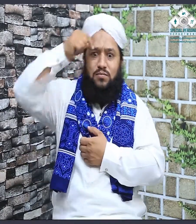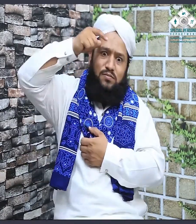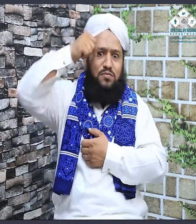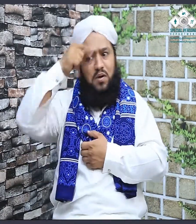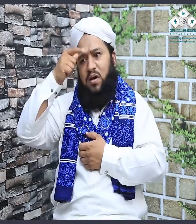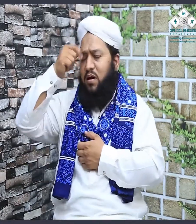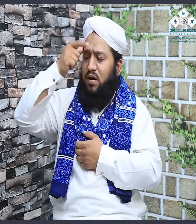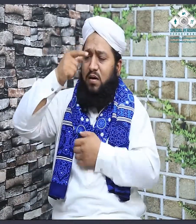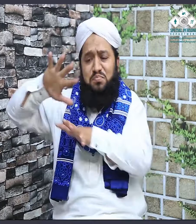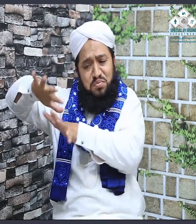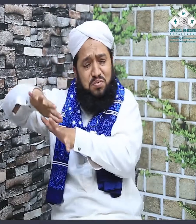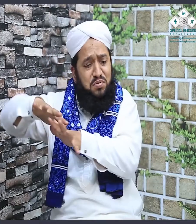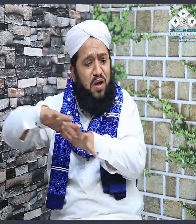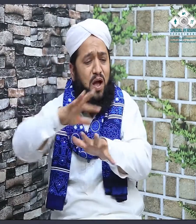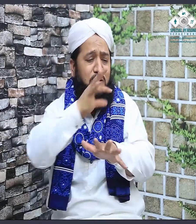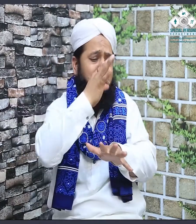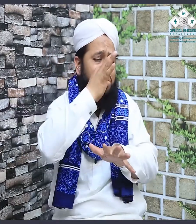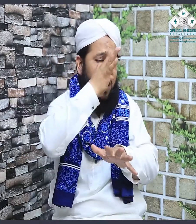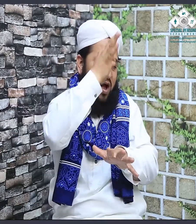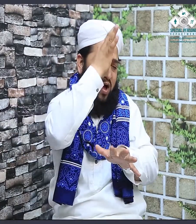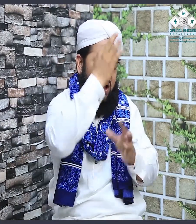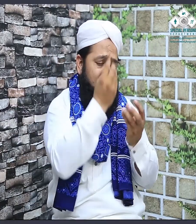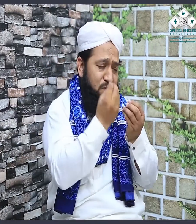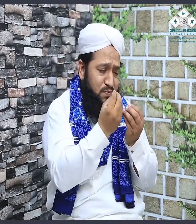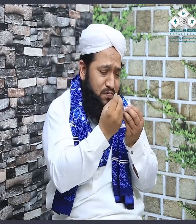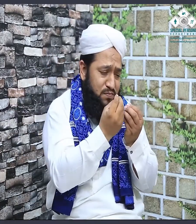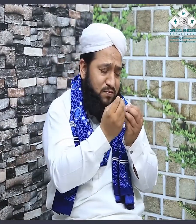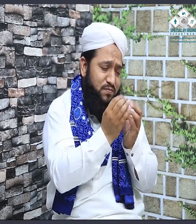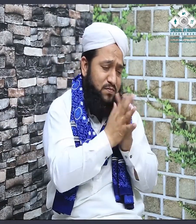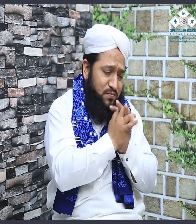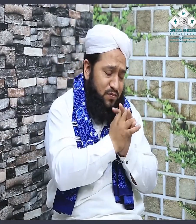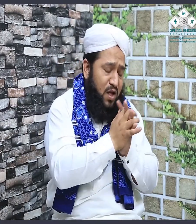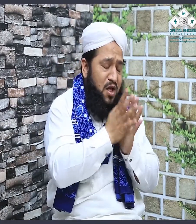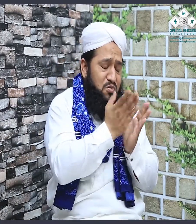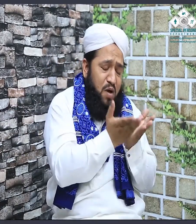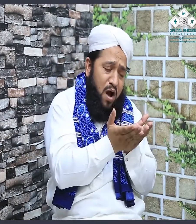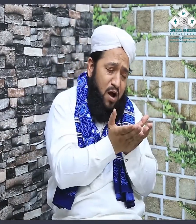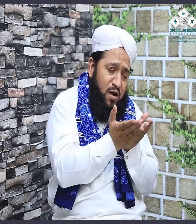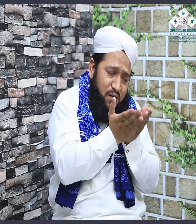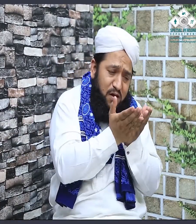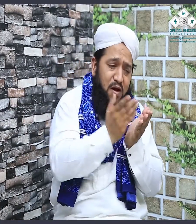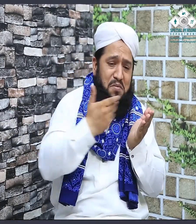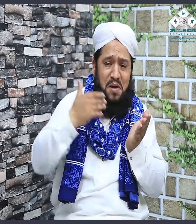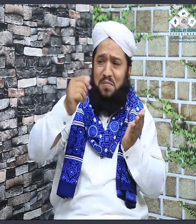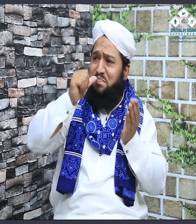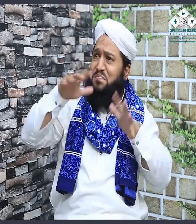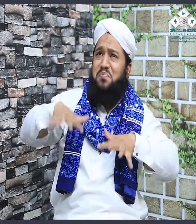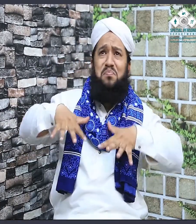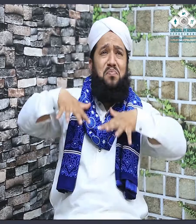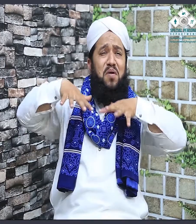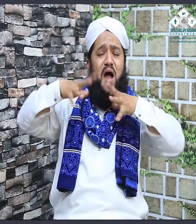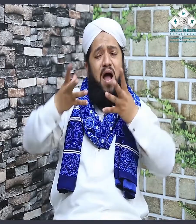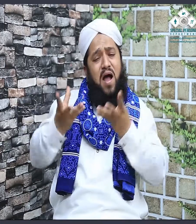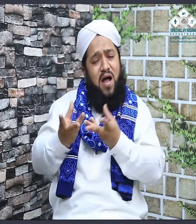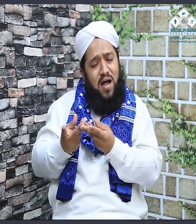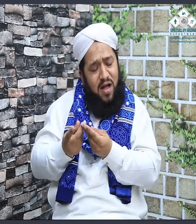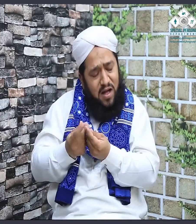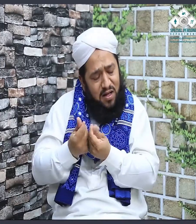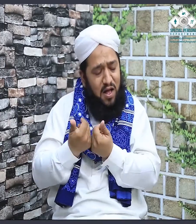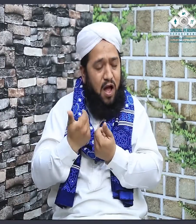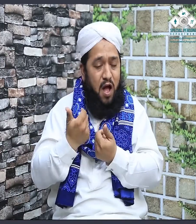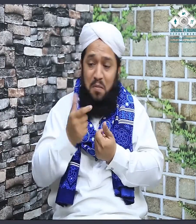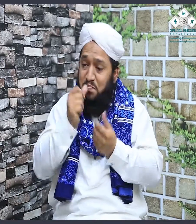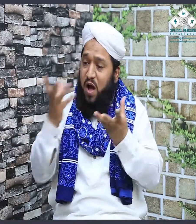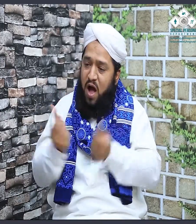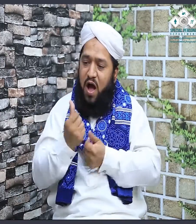حضرت موسیٰ علیہ الصلوۃ والسلام کے پاس آئے اور آ کر عرض کی کہ حضور ہمارے لیے دعا فرمائیں کہ یہ مصیبت ہم سے دور ہو جائے, اور اگر ہم پھر